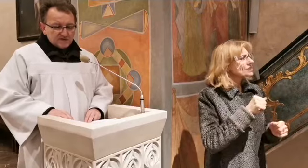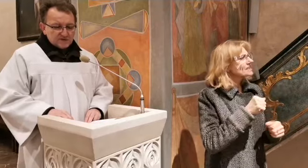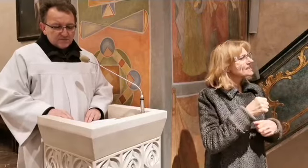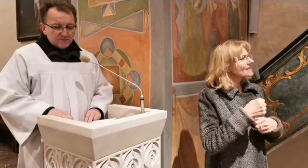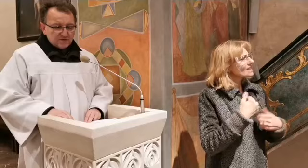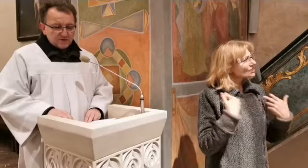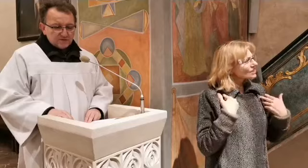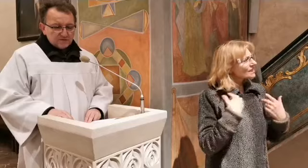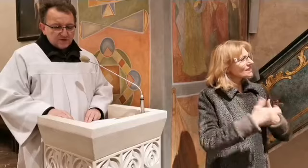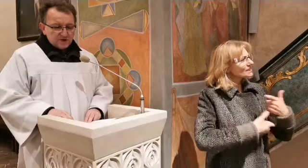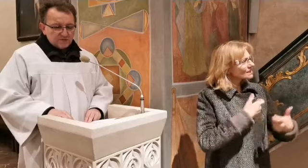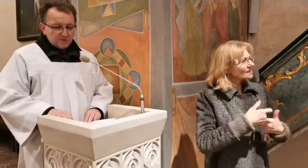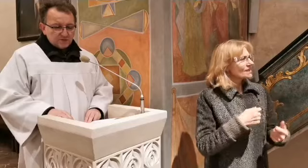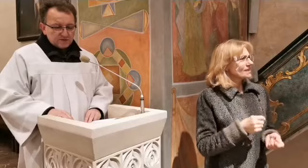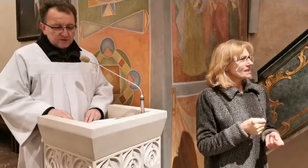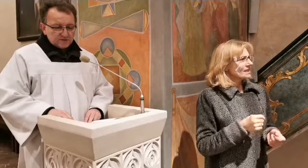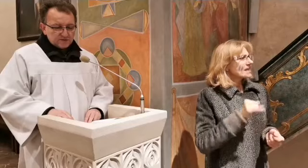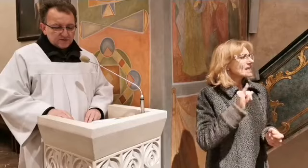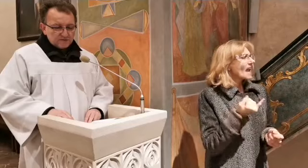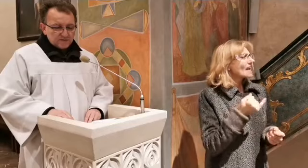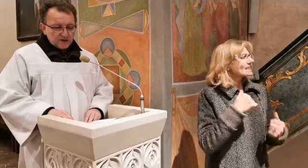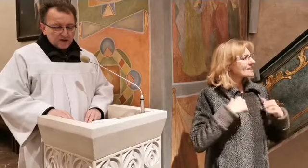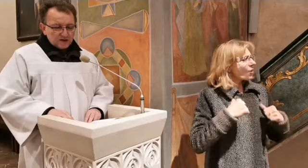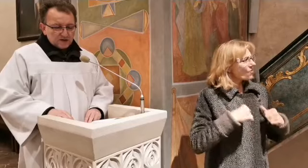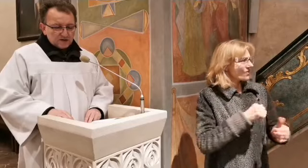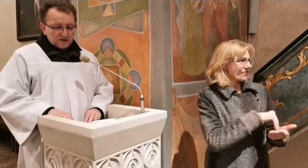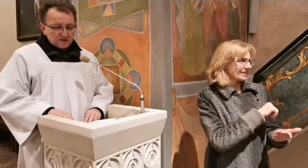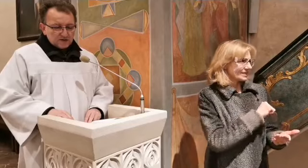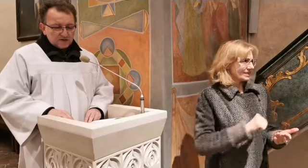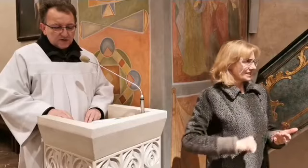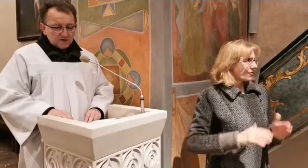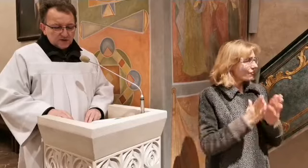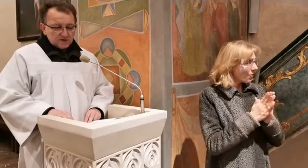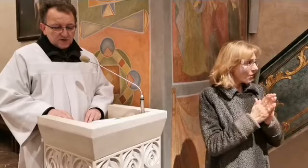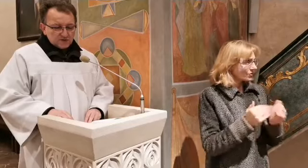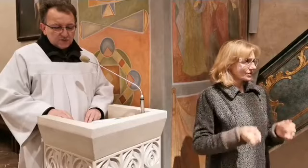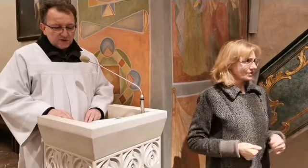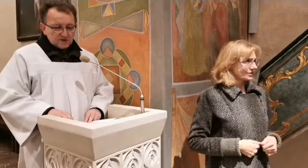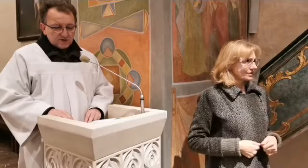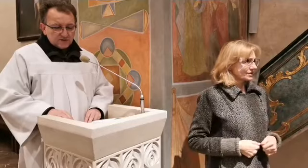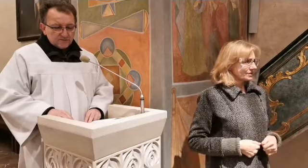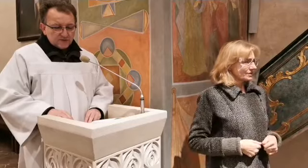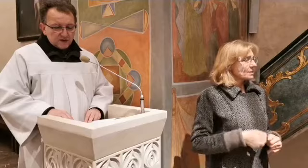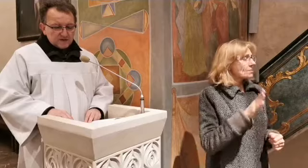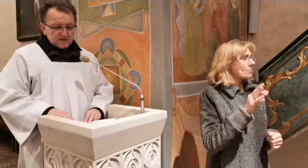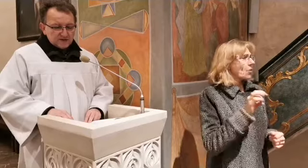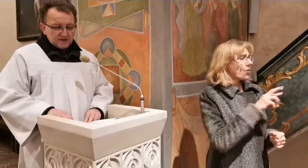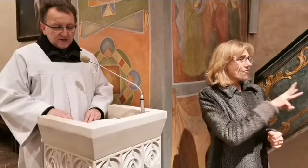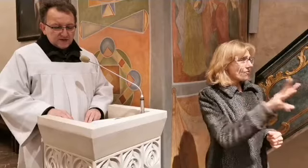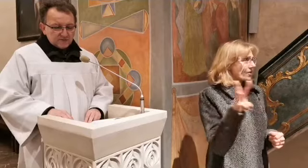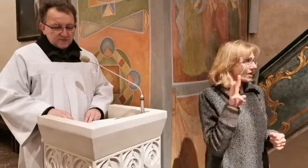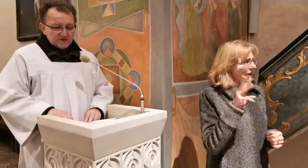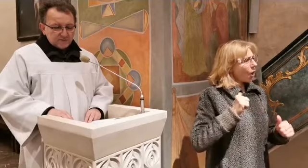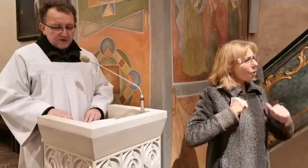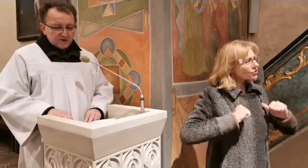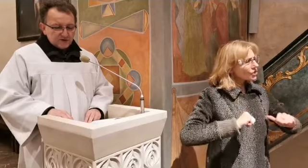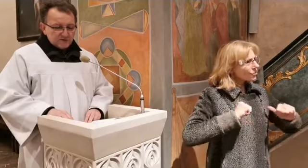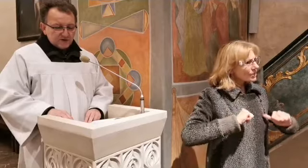świętym postępowaniu i pobożności, gdy oczekujecie i staracie